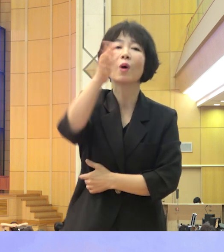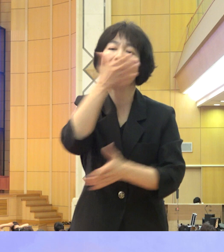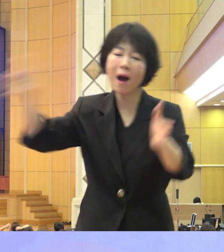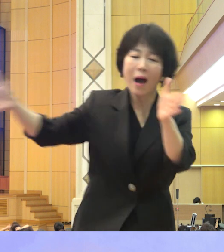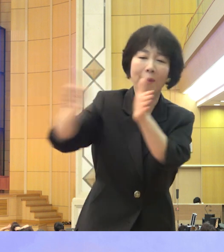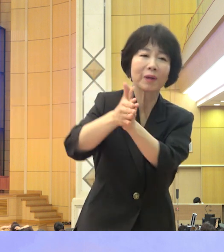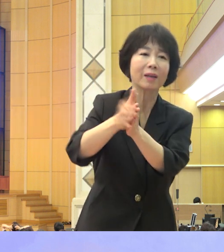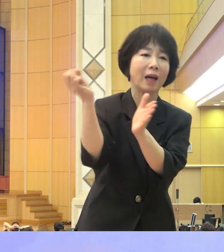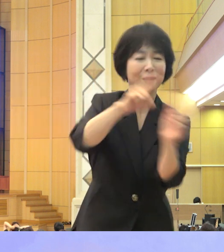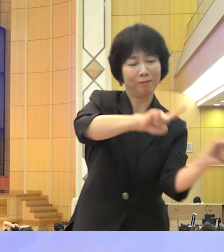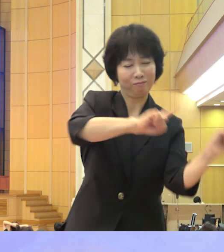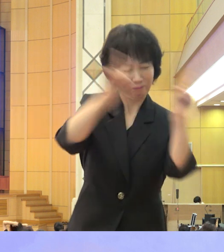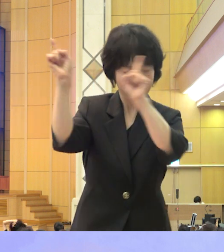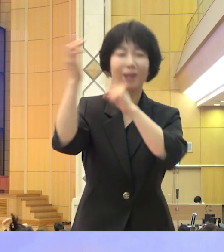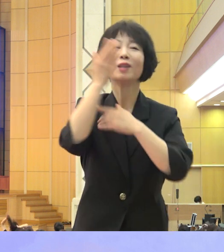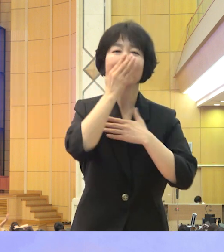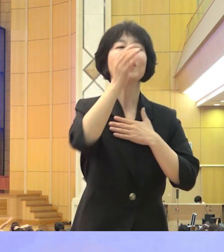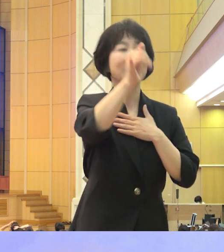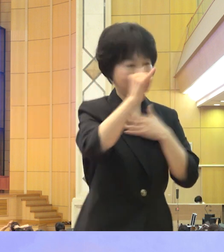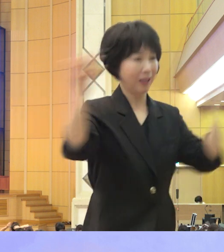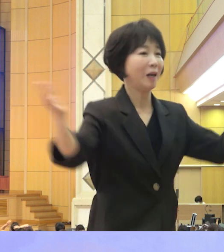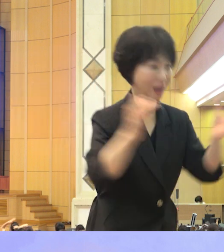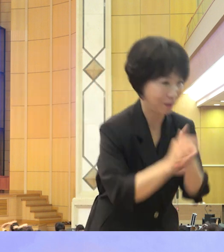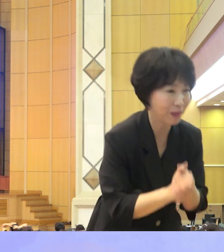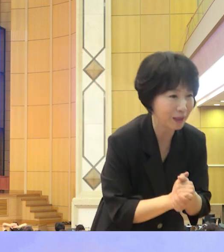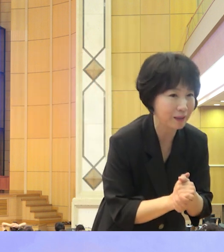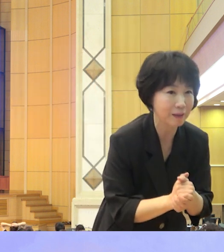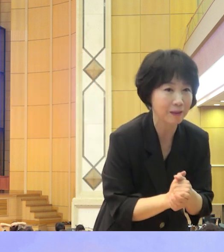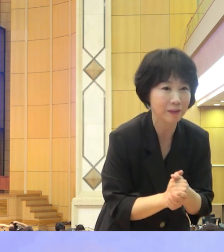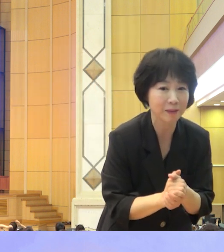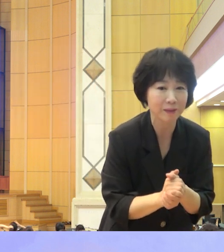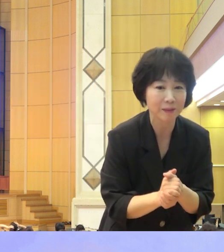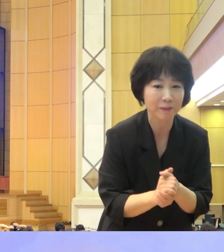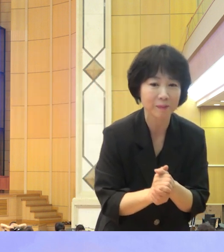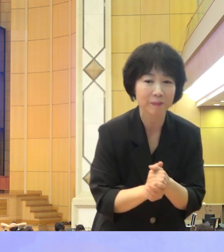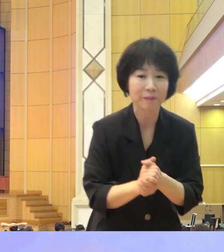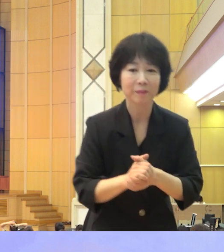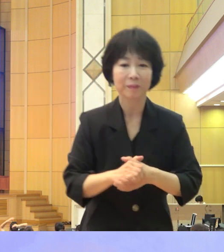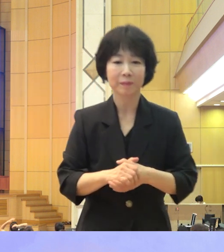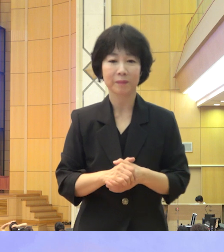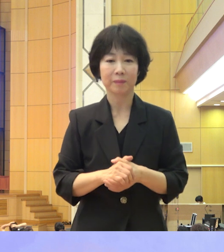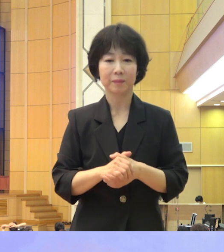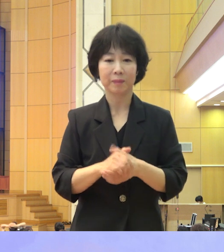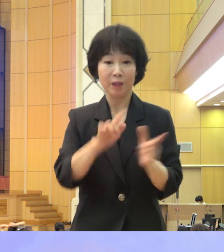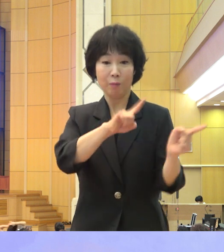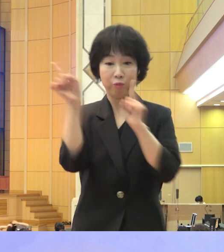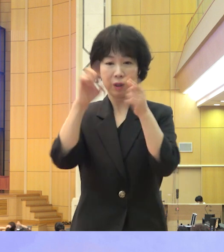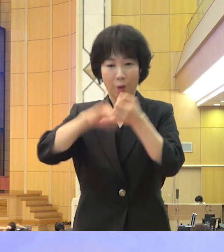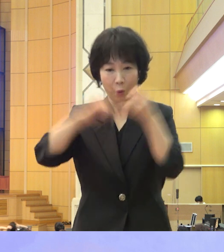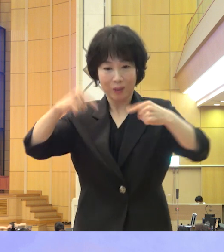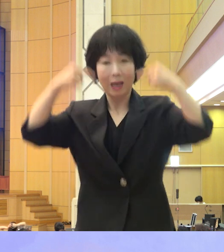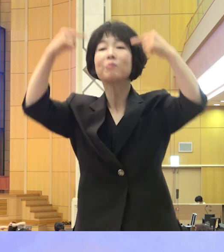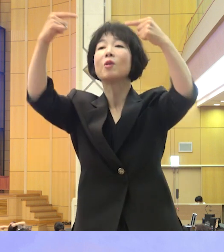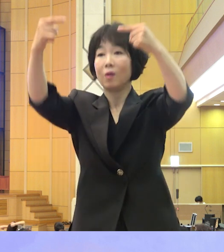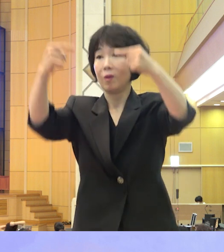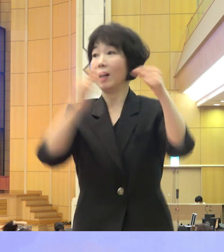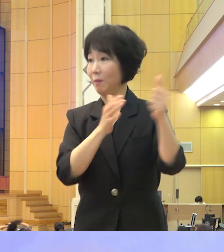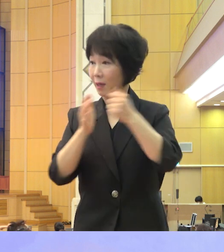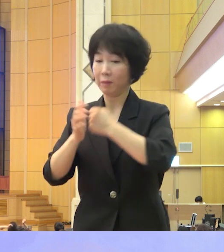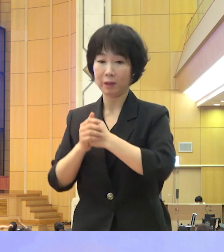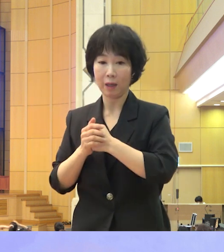아니라 예수 믿는 사람들도 죽었다가 살아나는 부활에 참여할 수 있다는